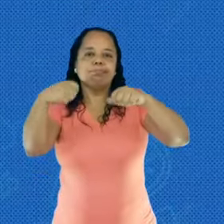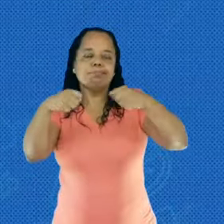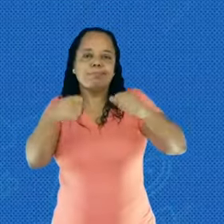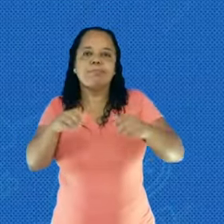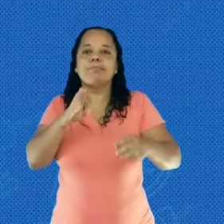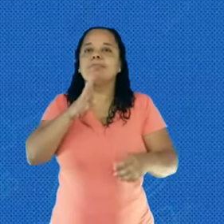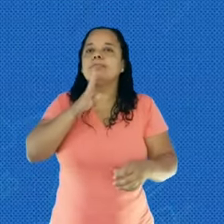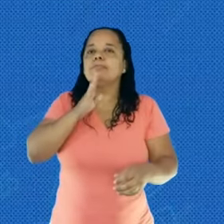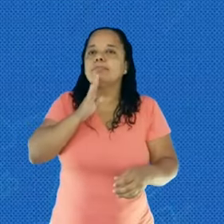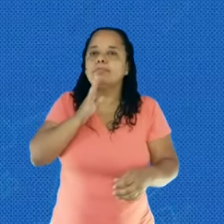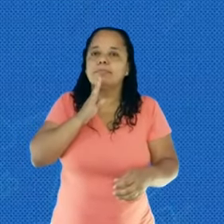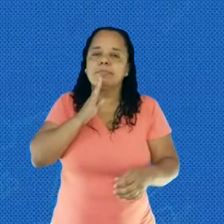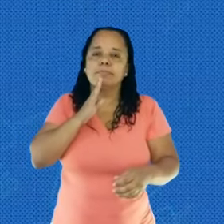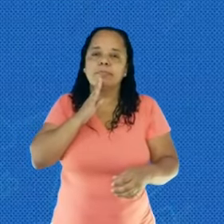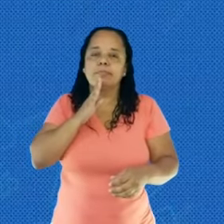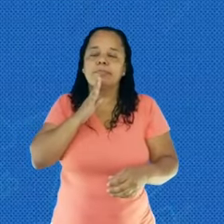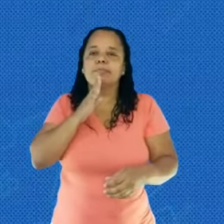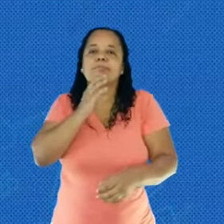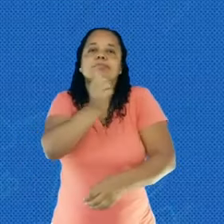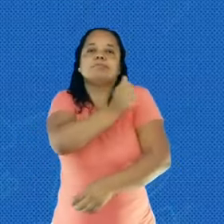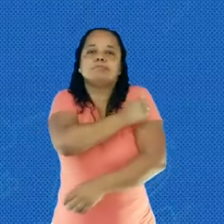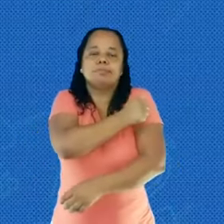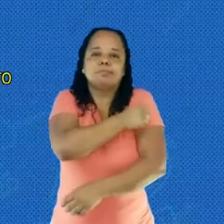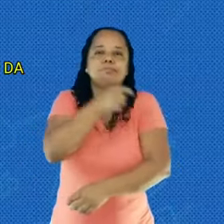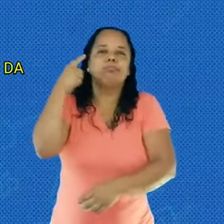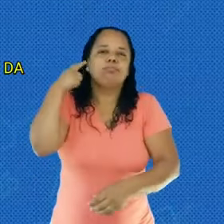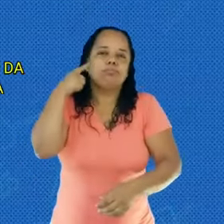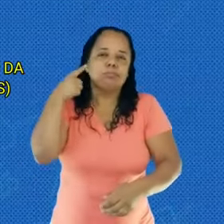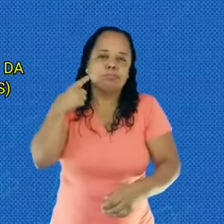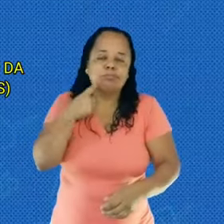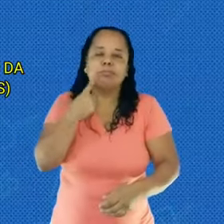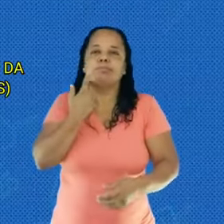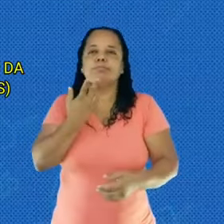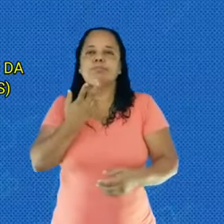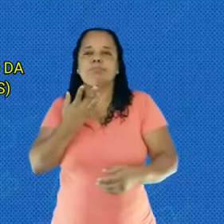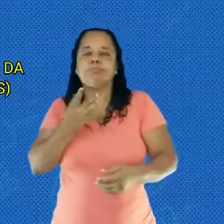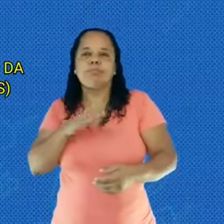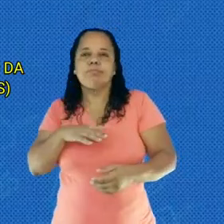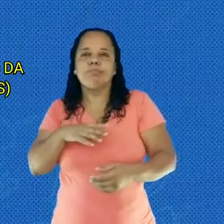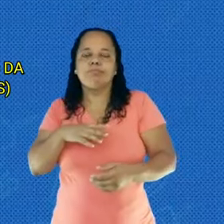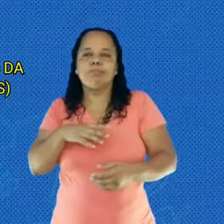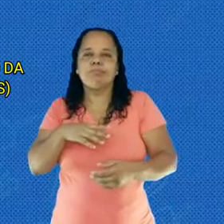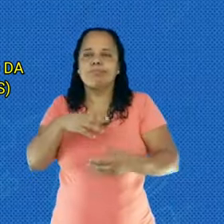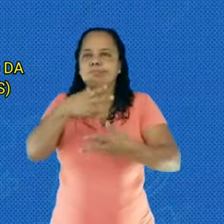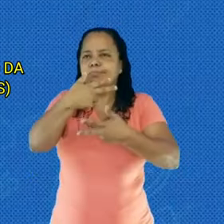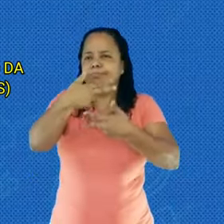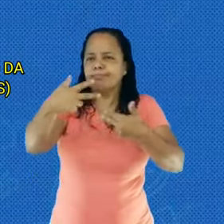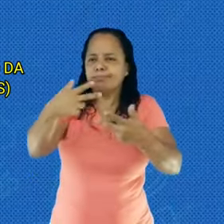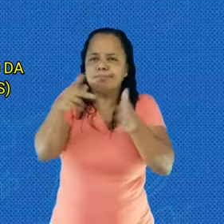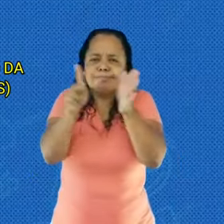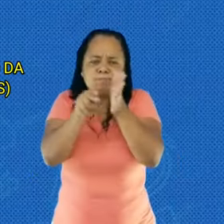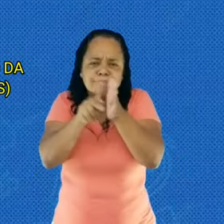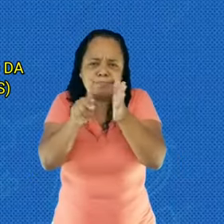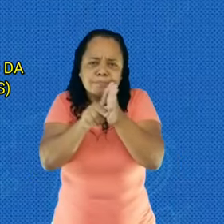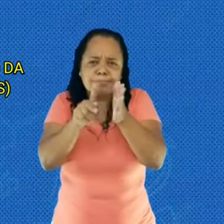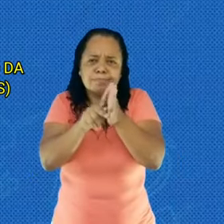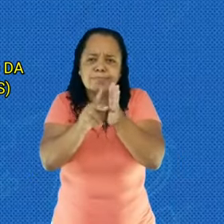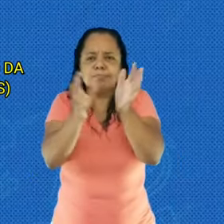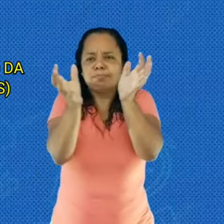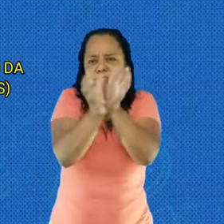a gente pensar que é importante conhecer a língua de sinais, conhecer o meu aluno surdo, várias